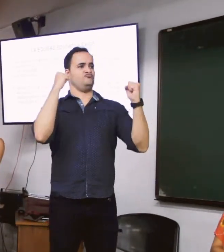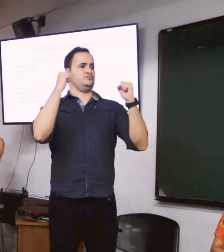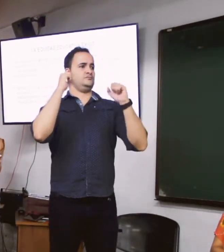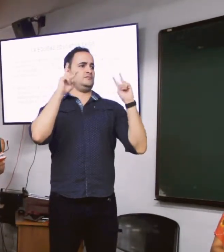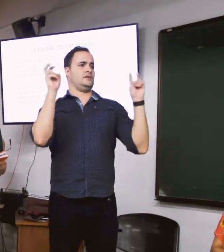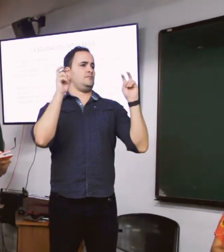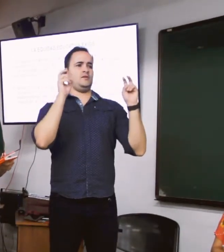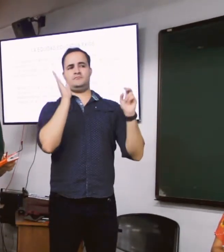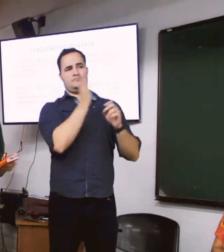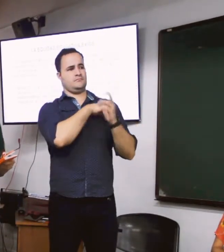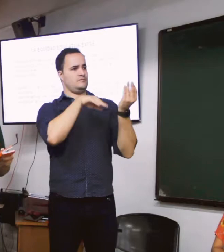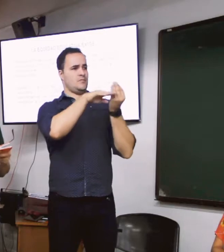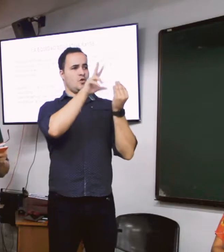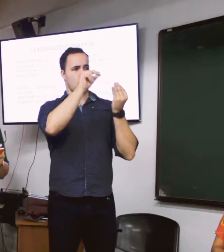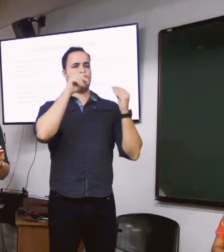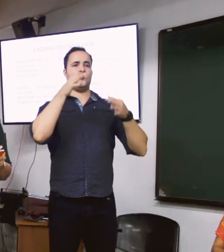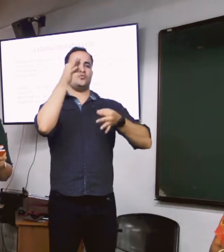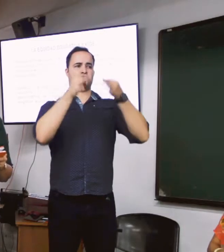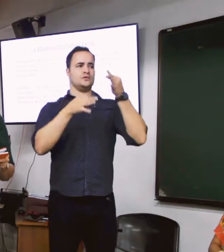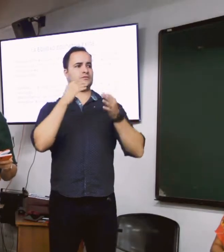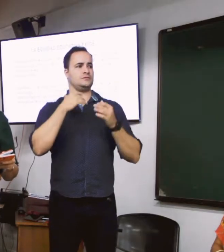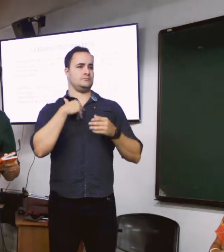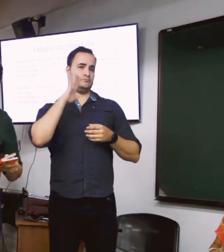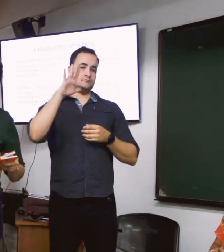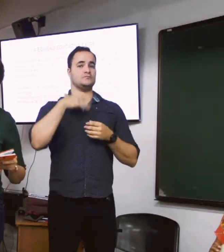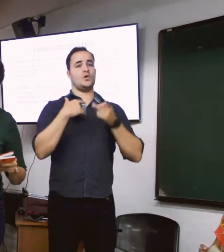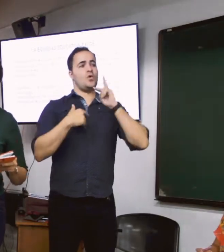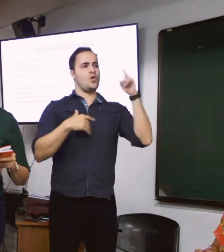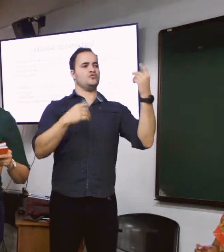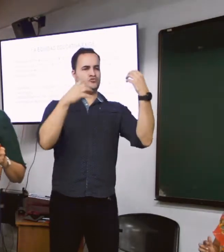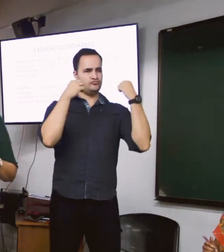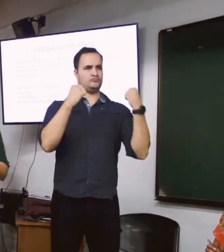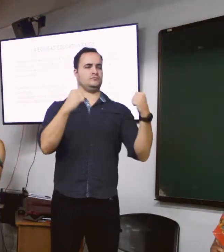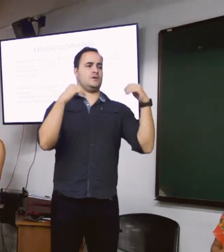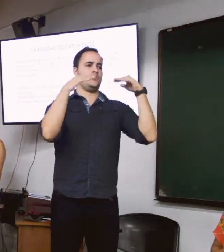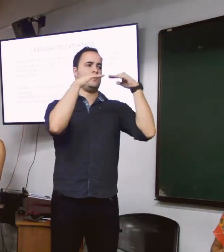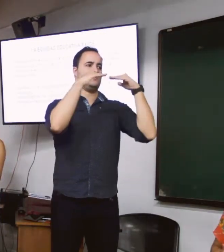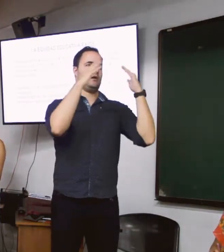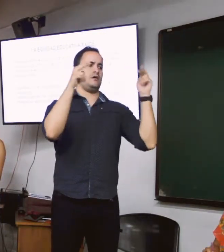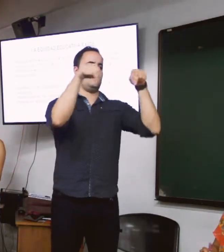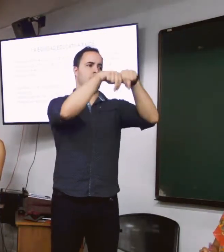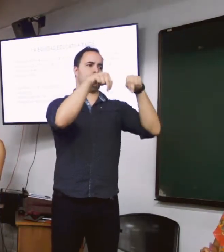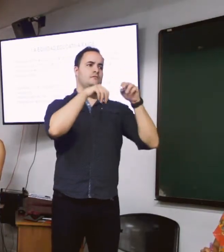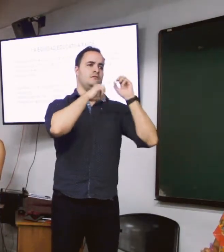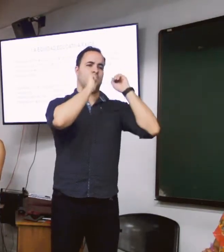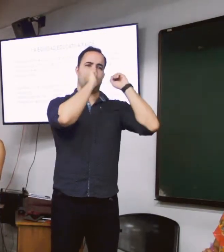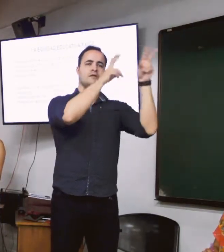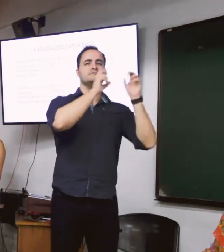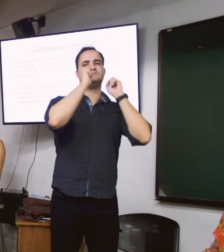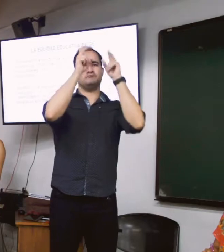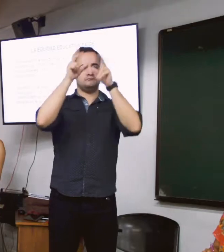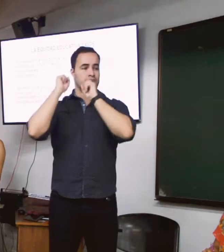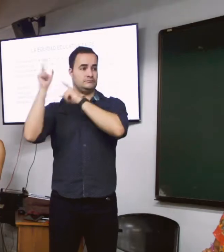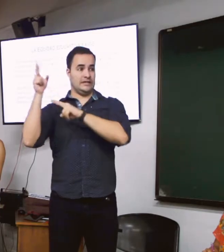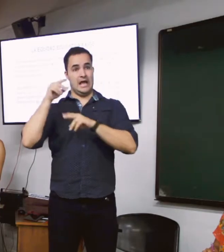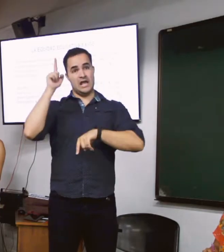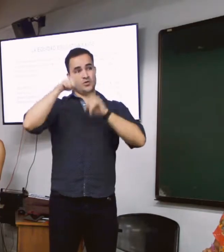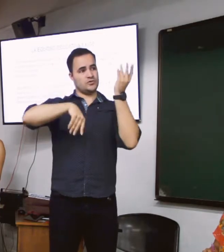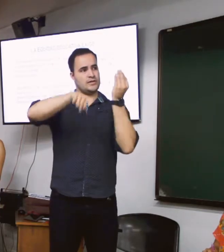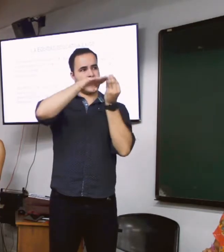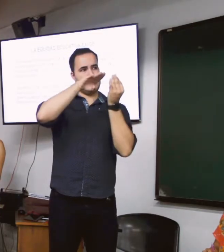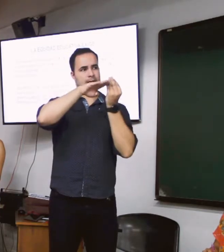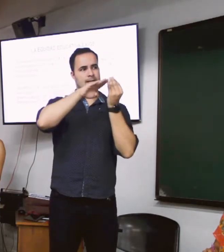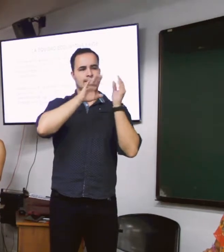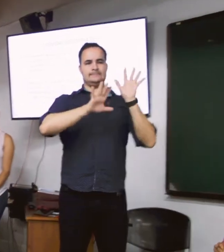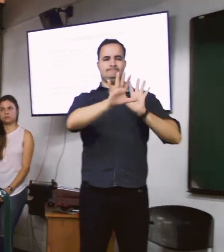hablar de justicia, que defienden el derecho a hablar de igualdad y la desglosan de otra manera, pero que el concepto de equidad para algunos también